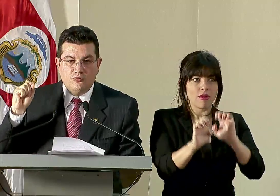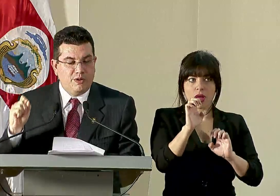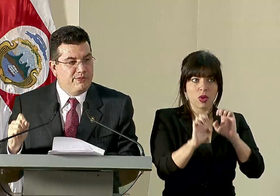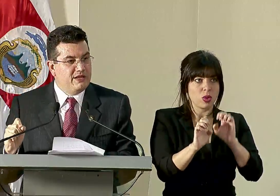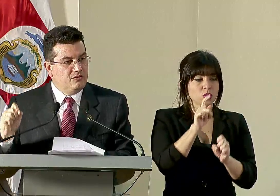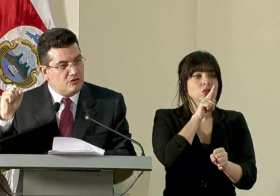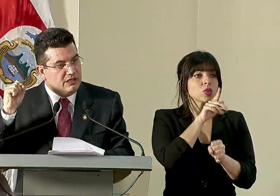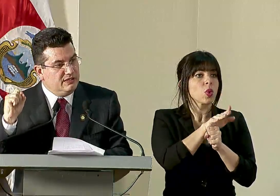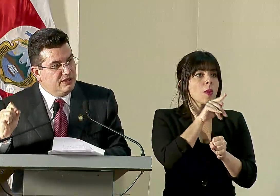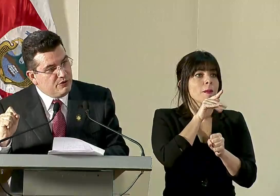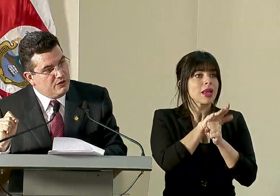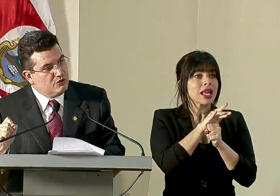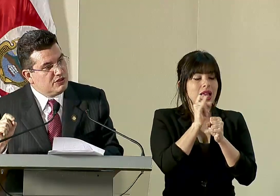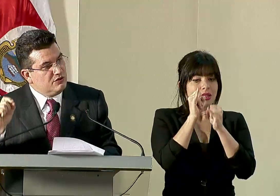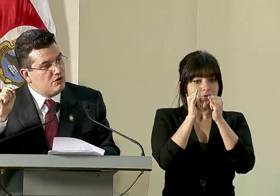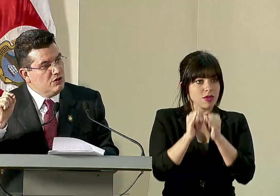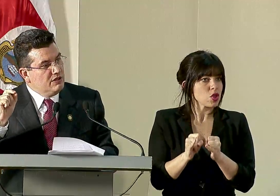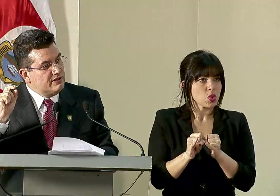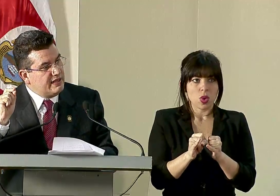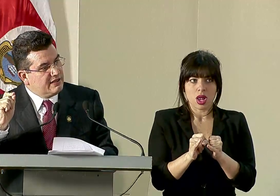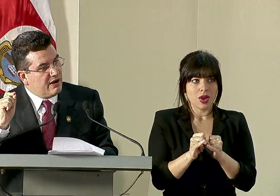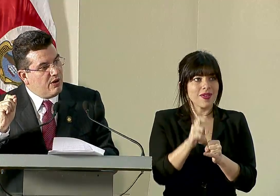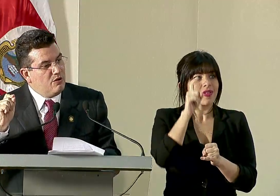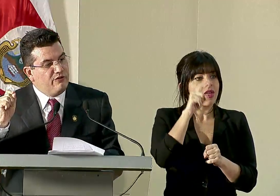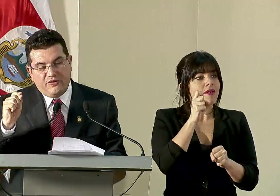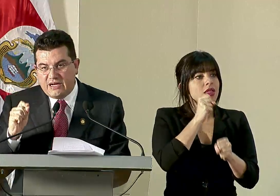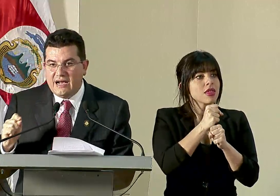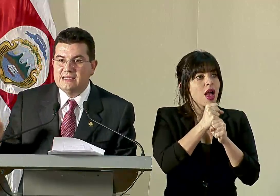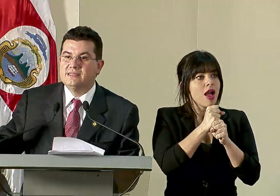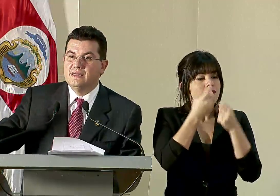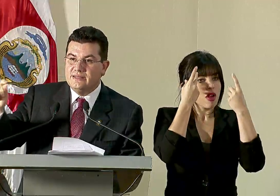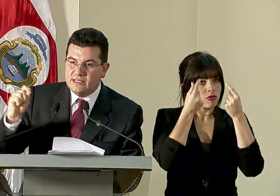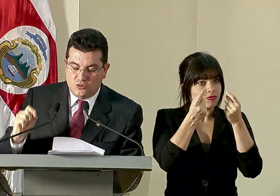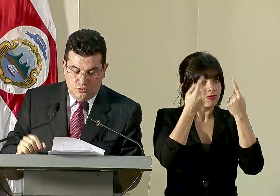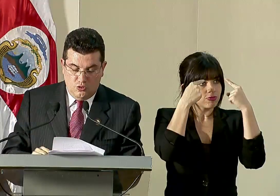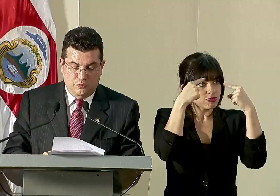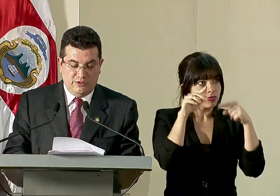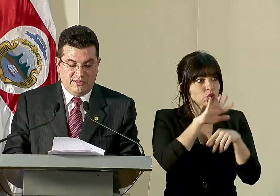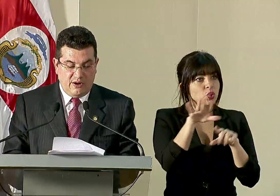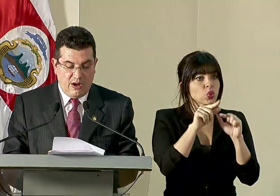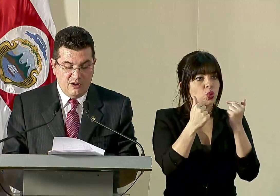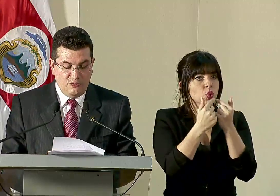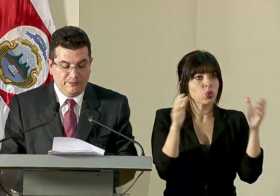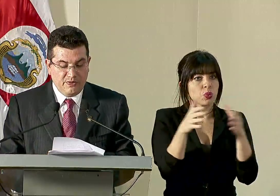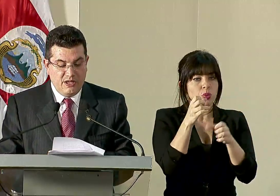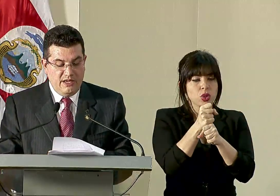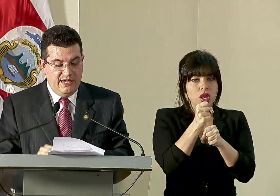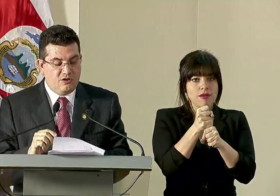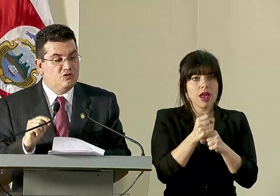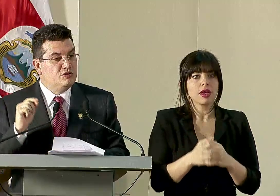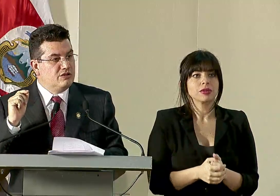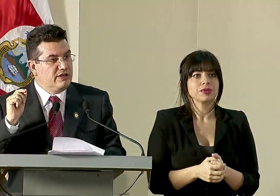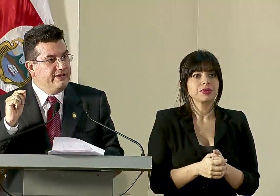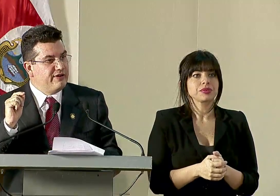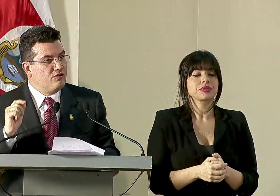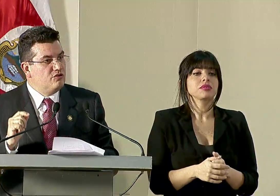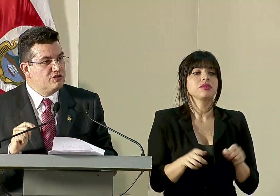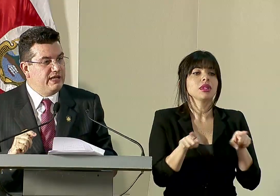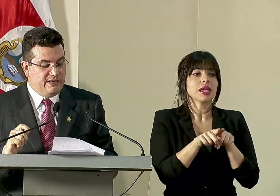del cumplimiento del individuo, sino del trabajo eficaz de sus grupos de trabajo, y